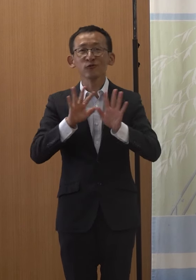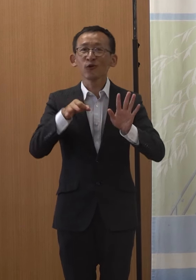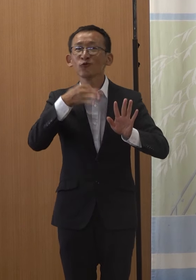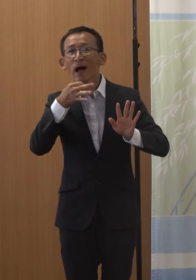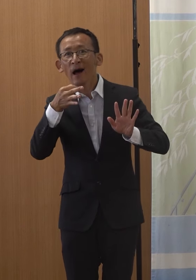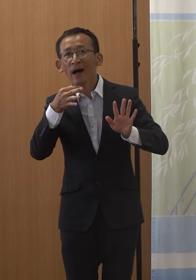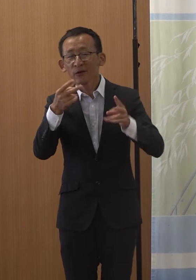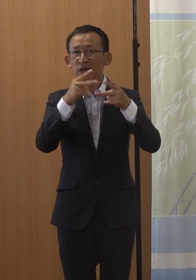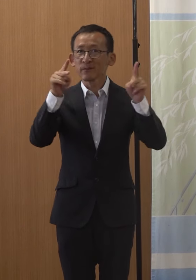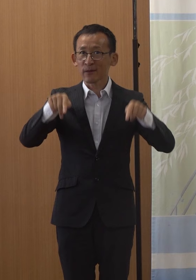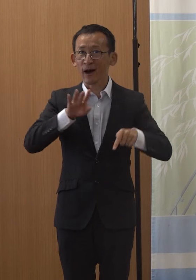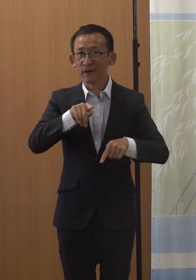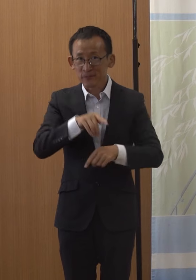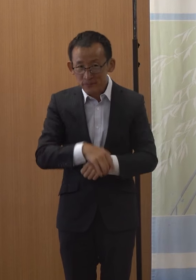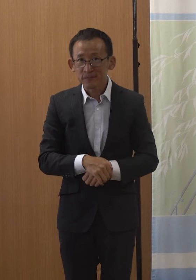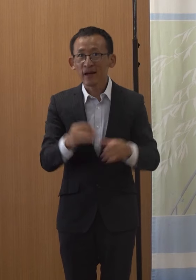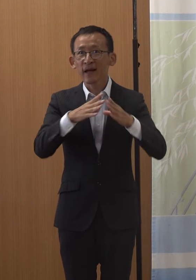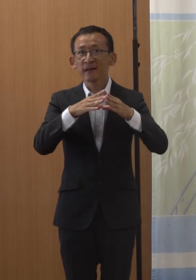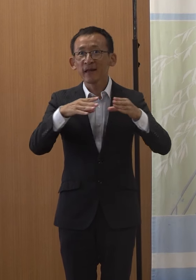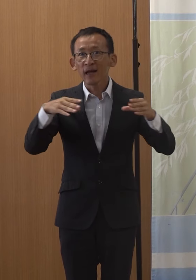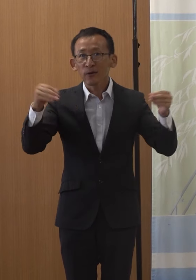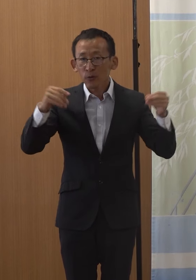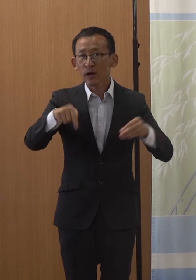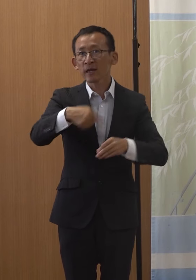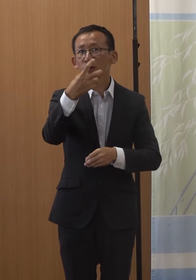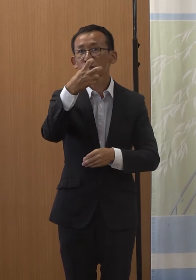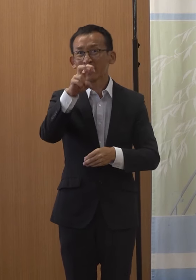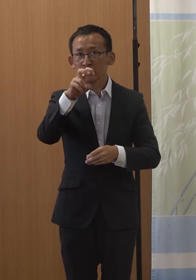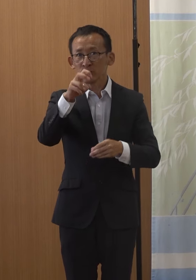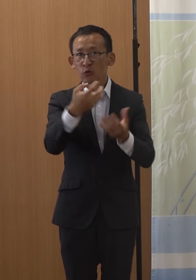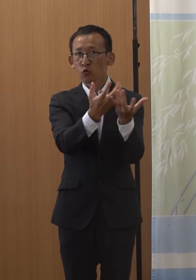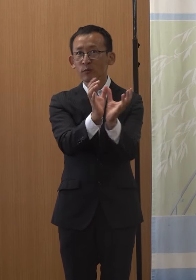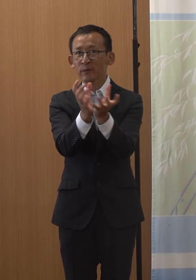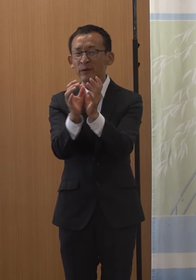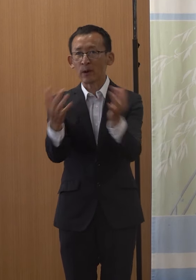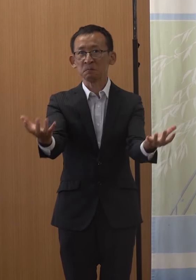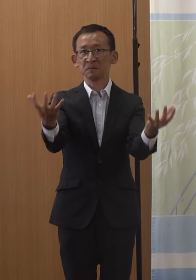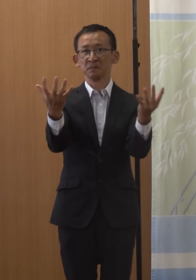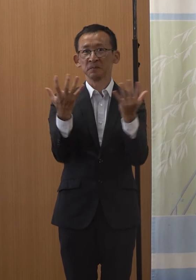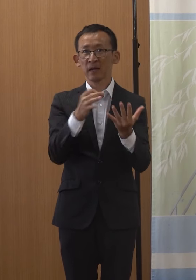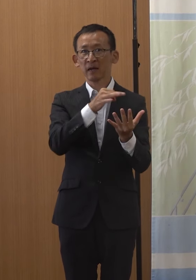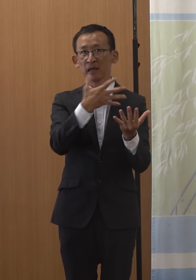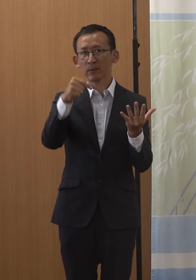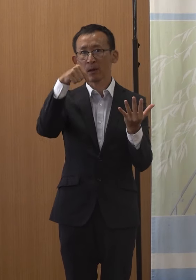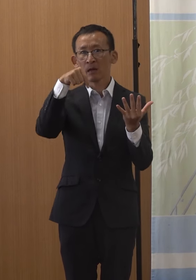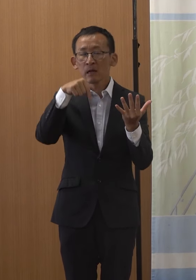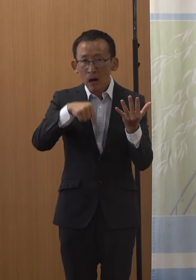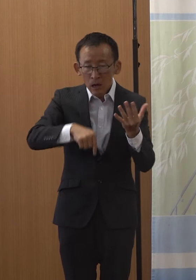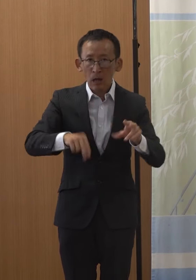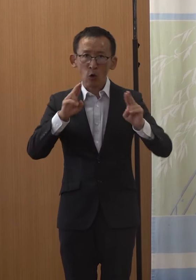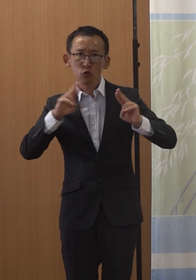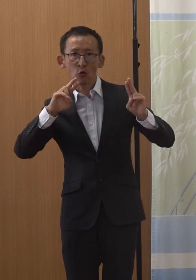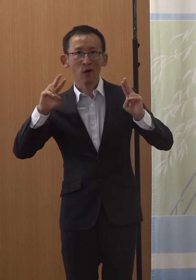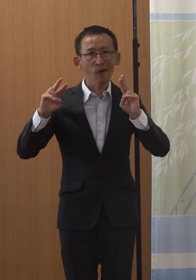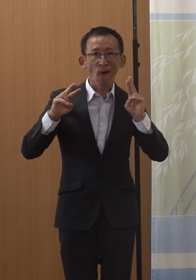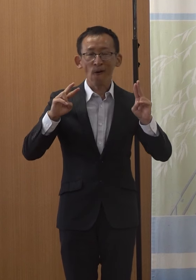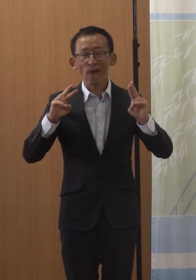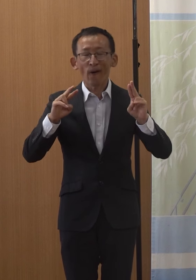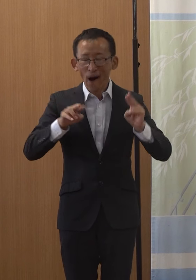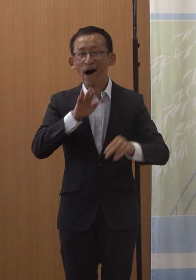ます。全国から集まる120組が金沢の街中で熱いパフォーマンスを繰り広げます